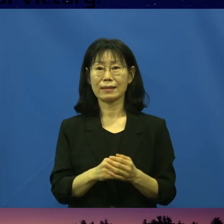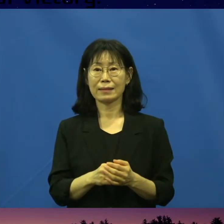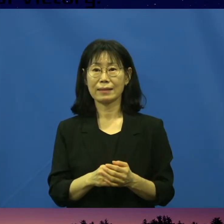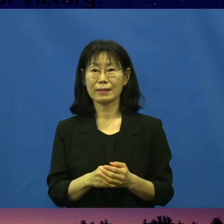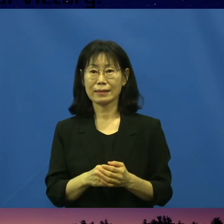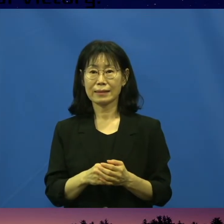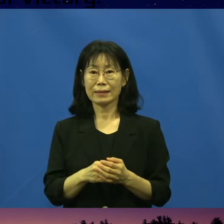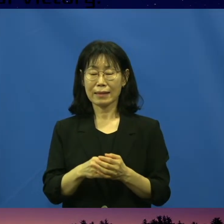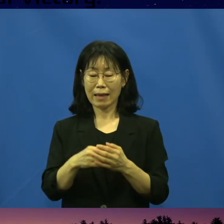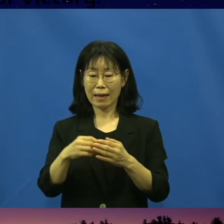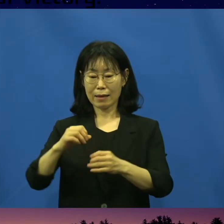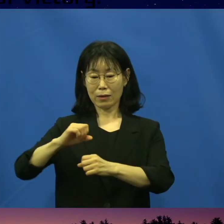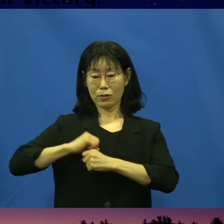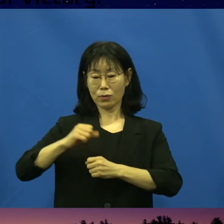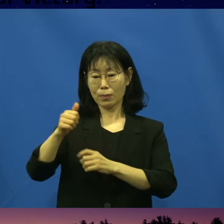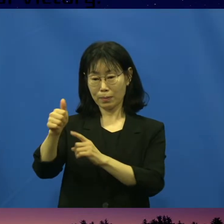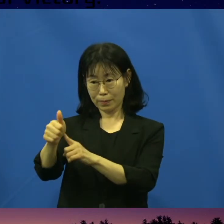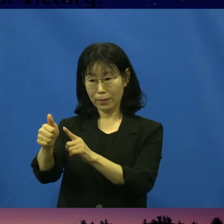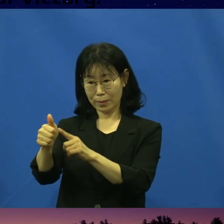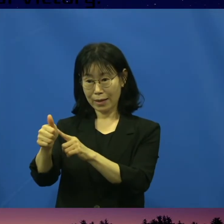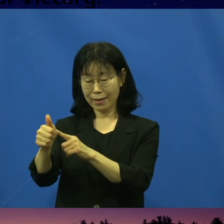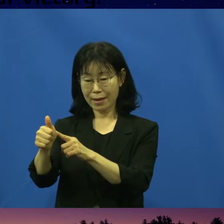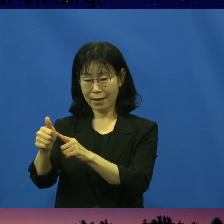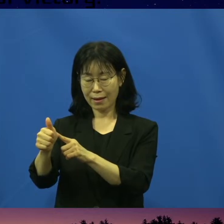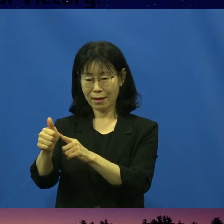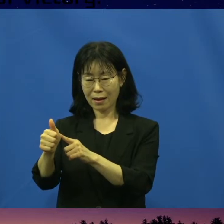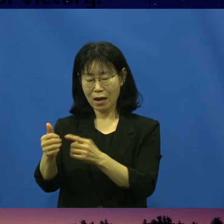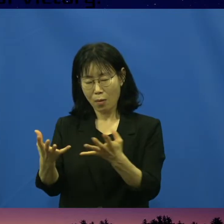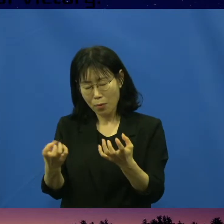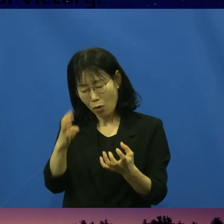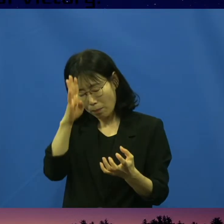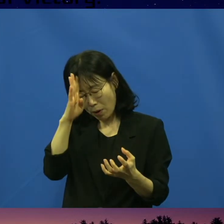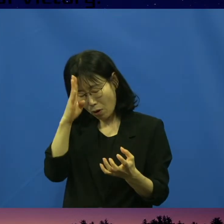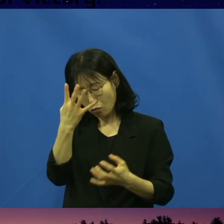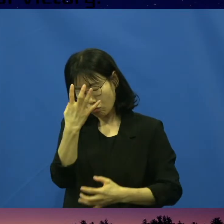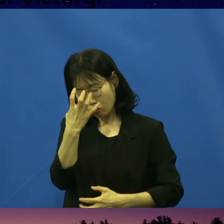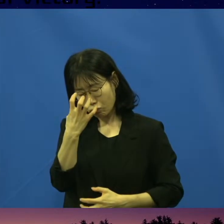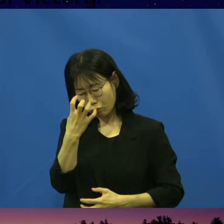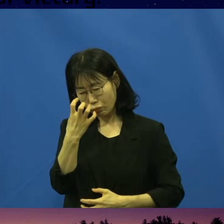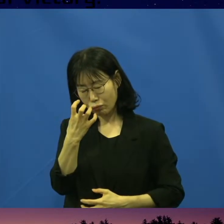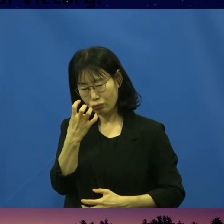나만의 집에 한 줄기 빛이 쫙 비치는.